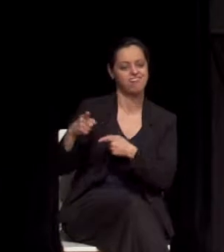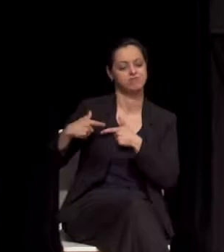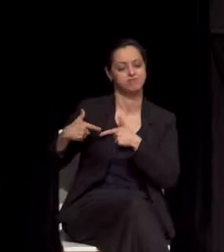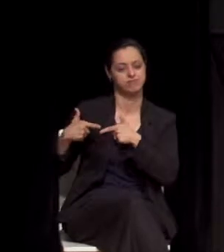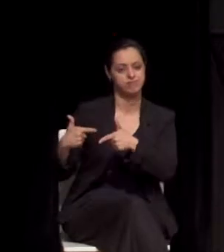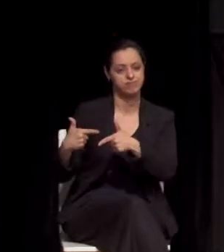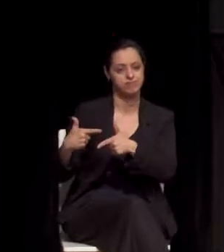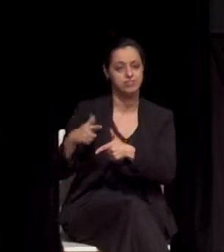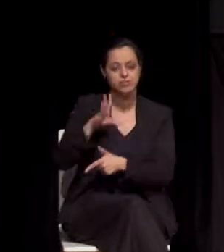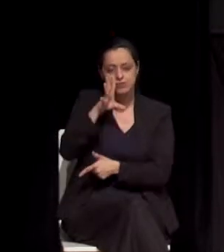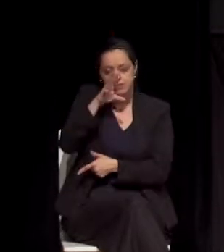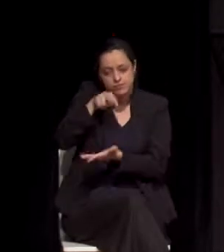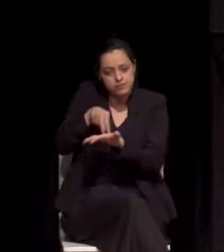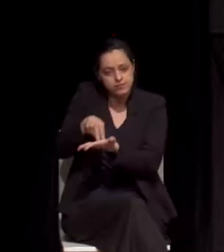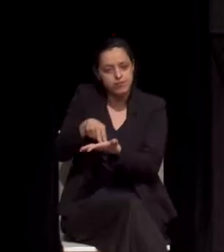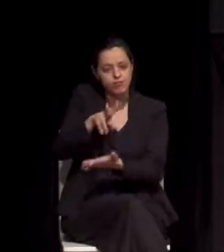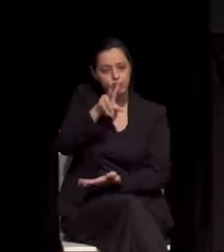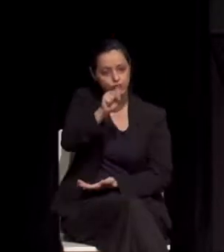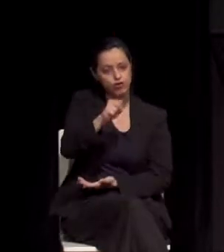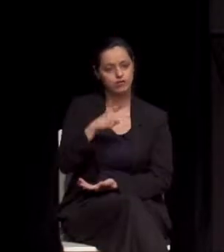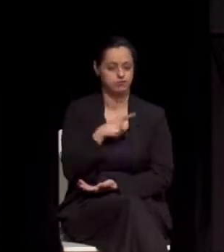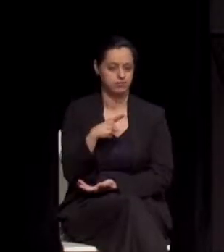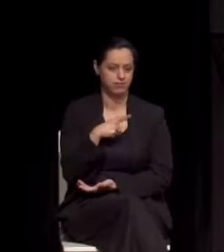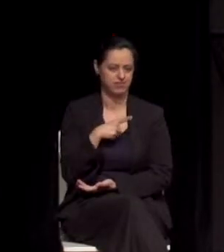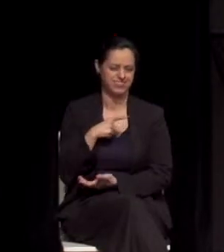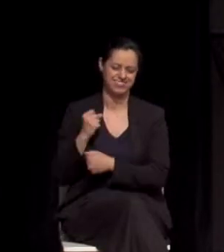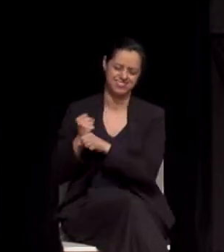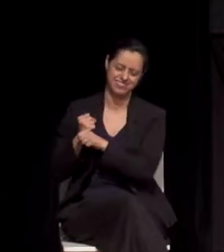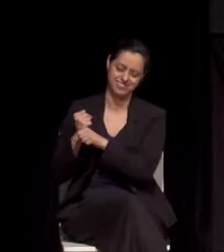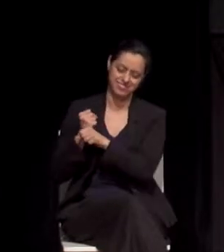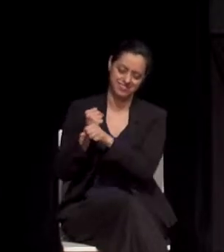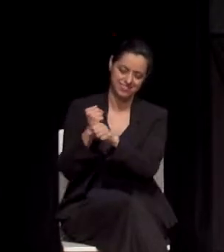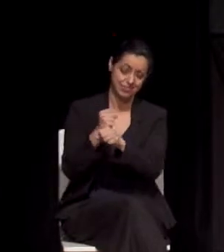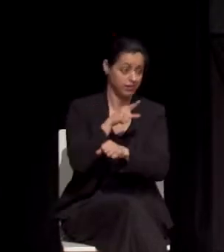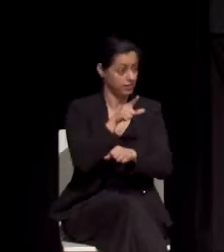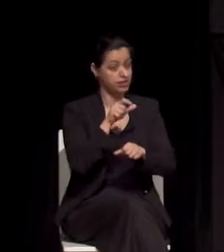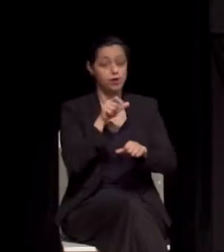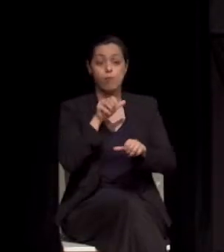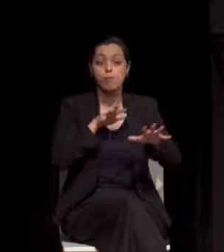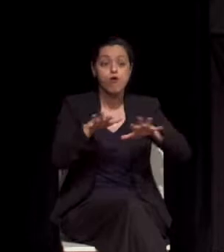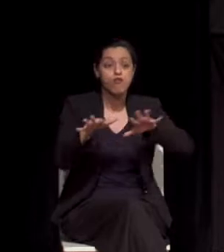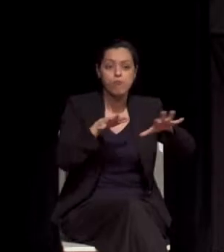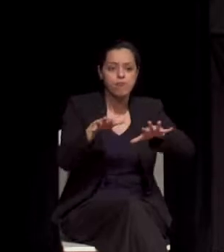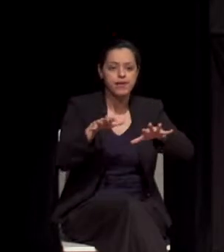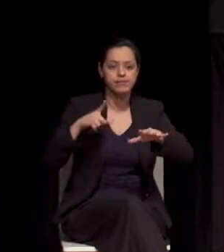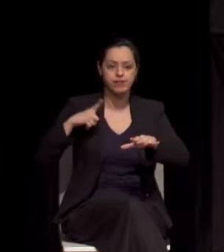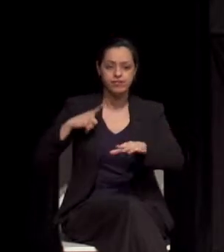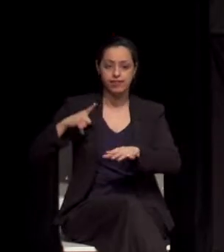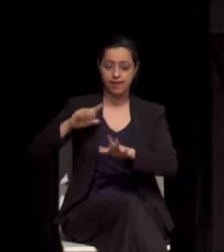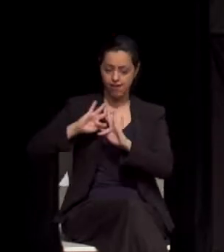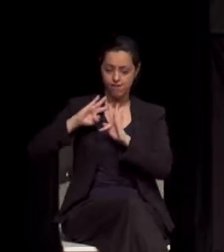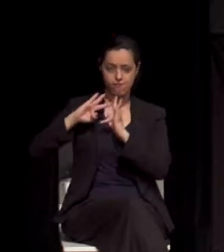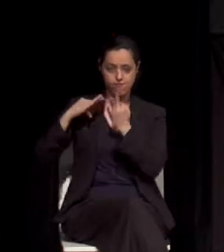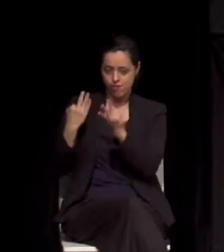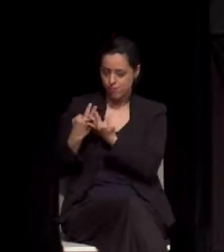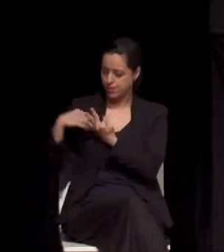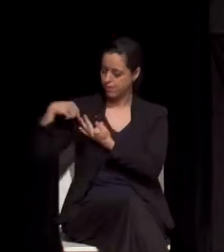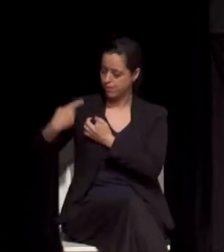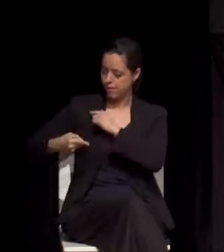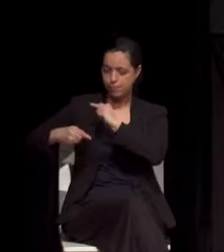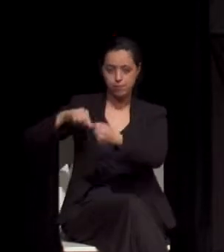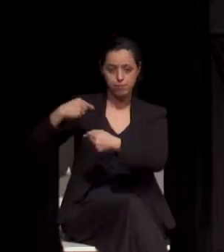esse movimento intergeracional que o Vitor colocou aqui. A família negra, cada família negra é um